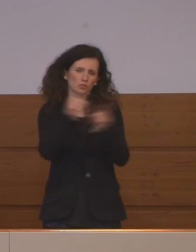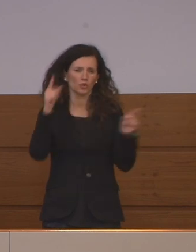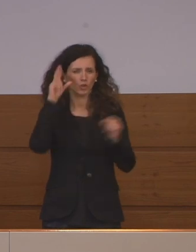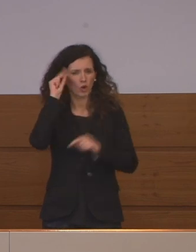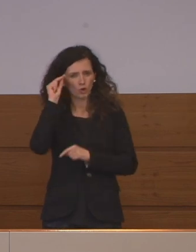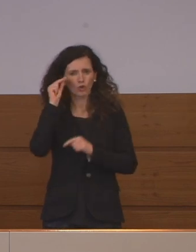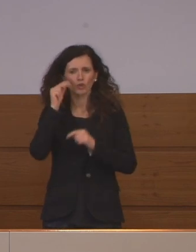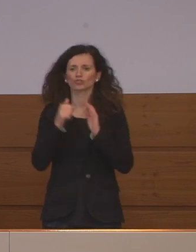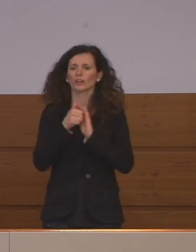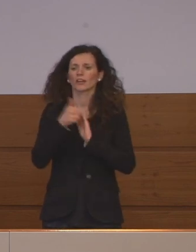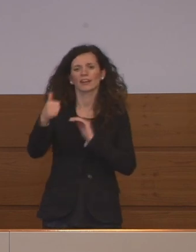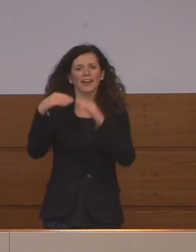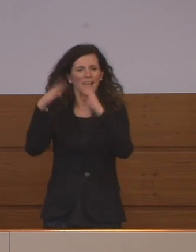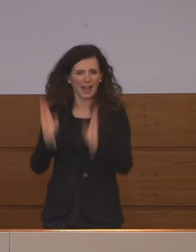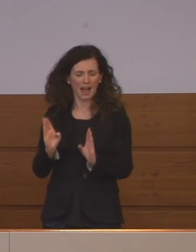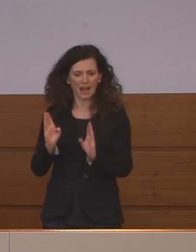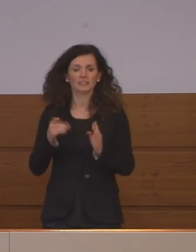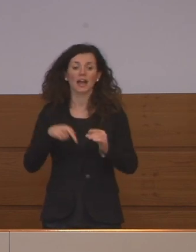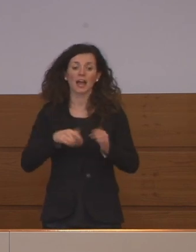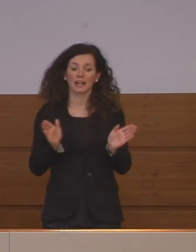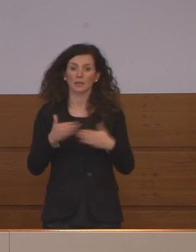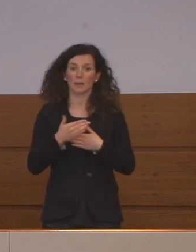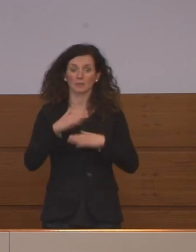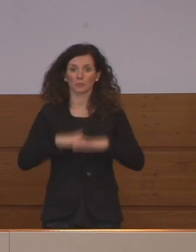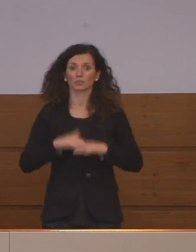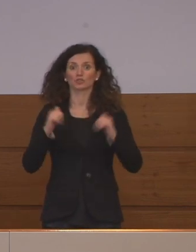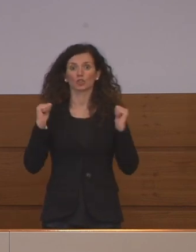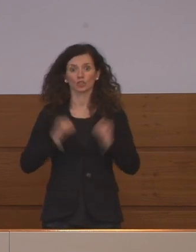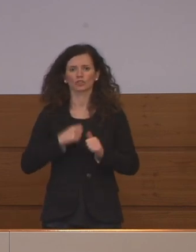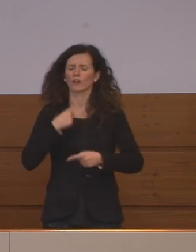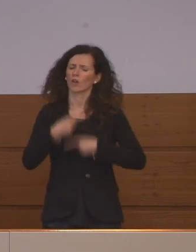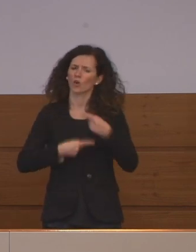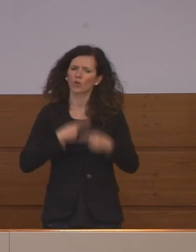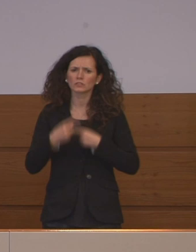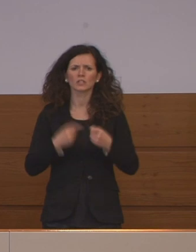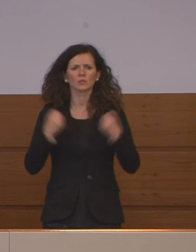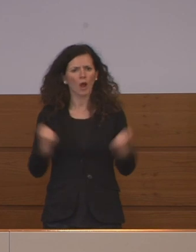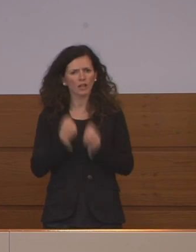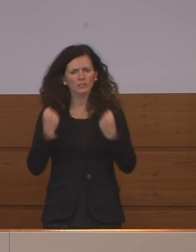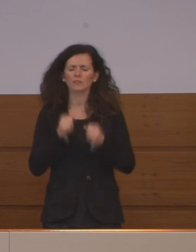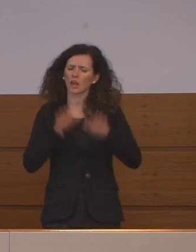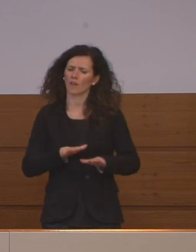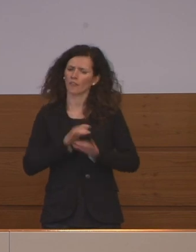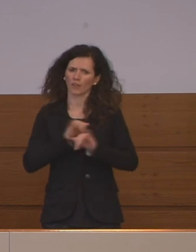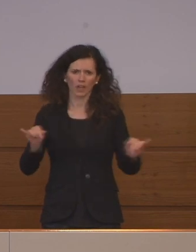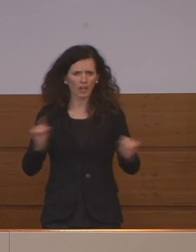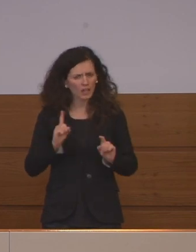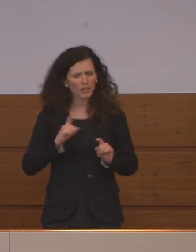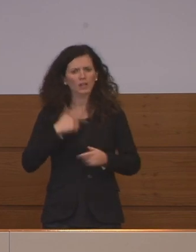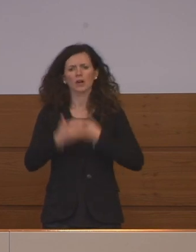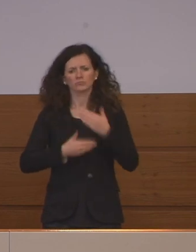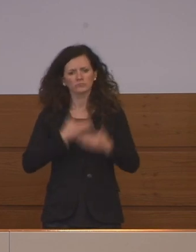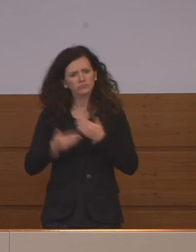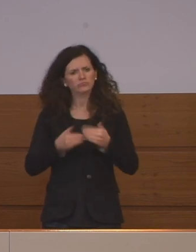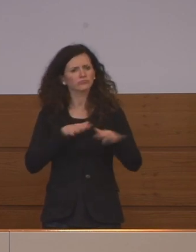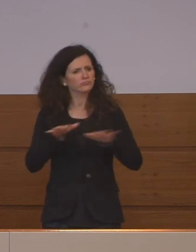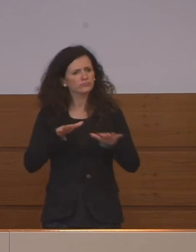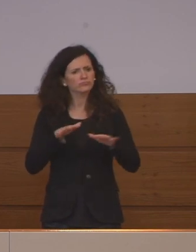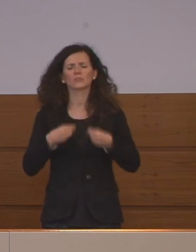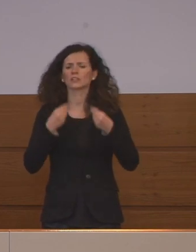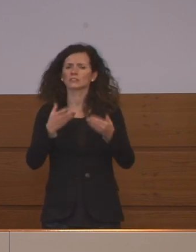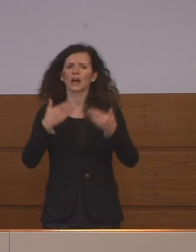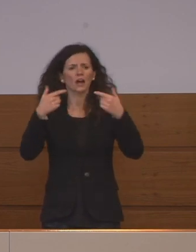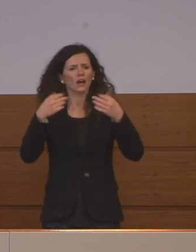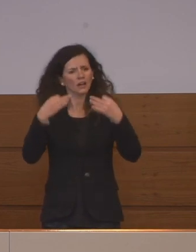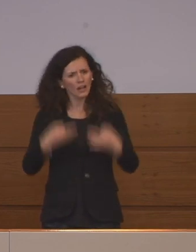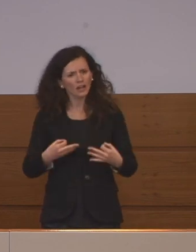il dipartimento continua nelle sue attività senza sosta garantendo la funzionalità di